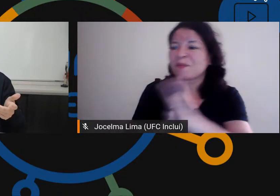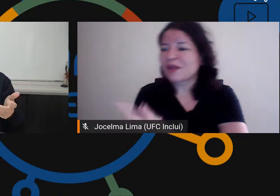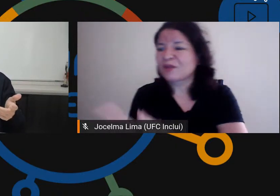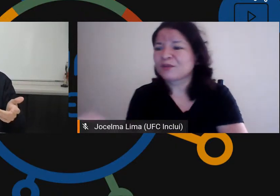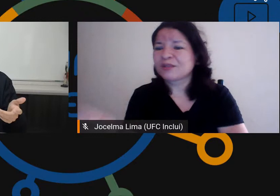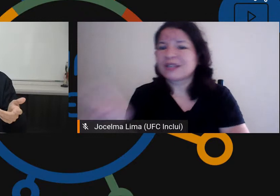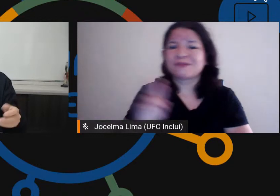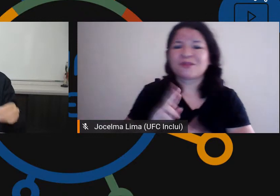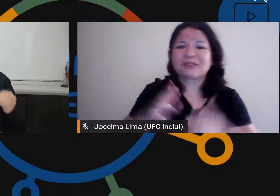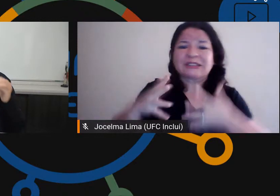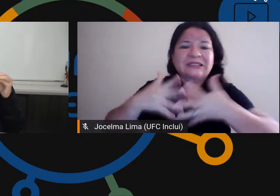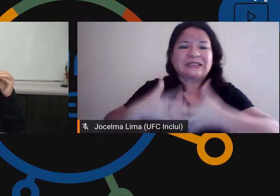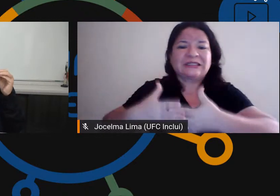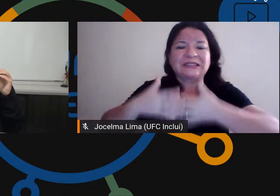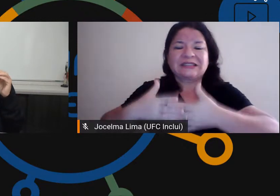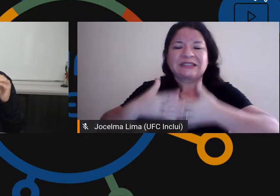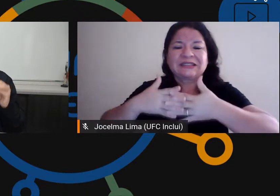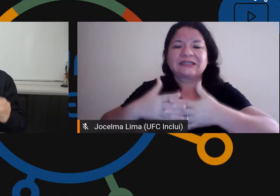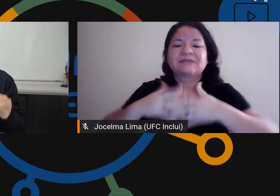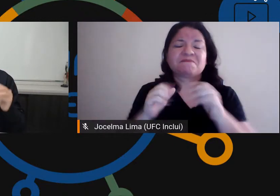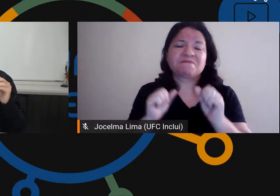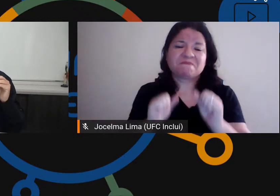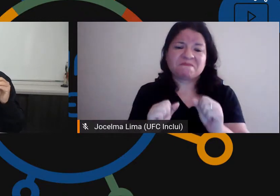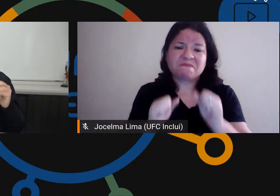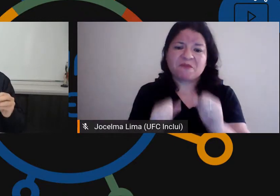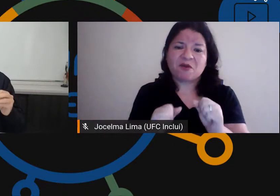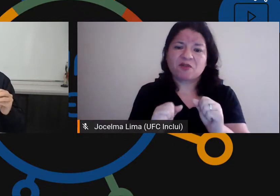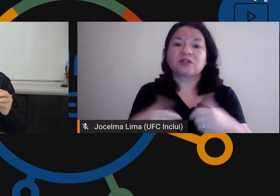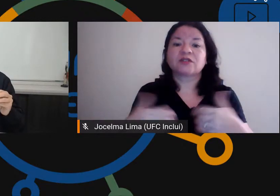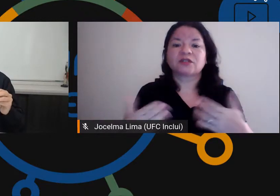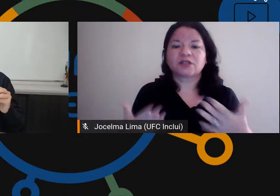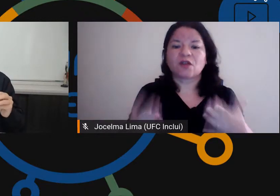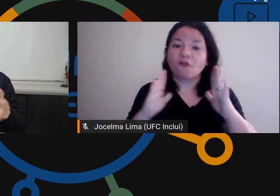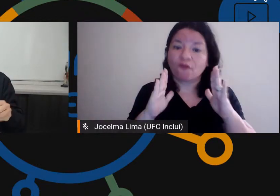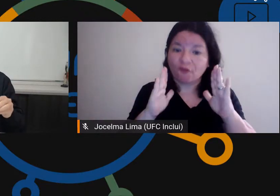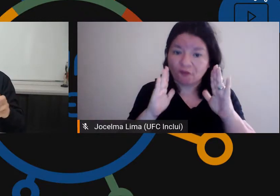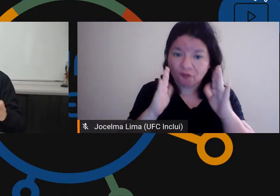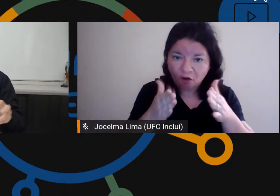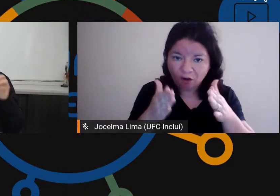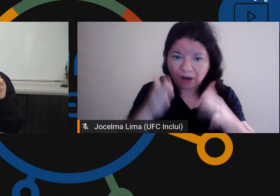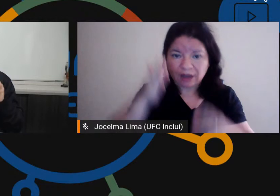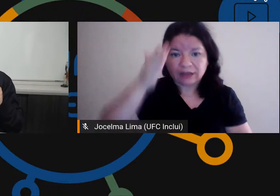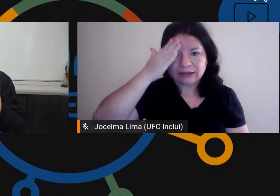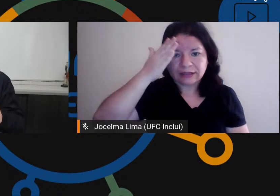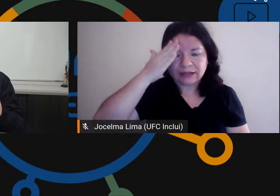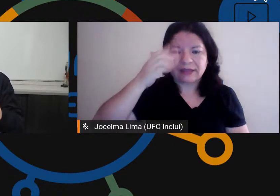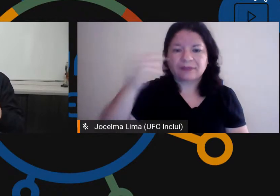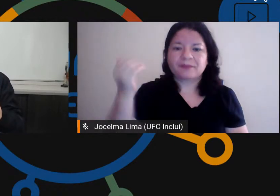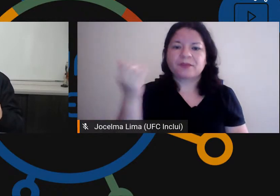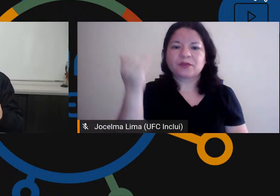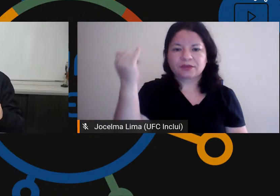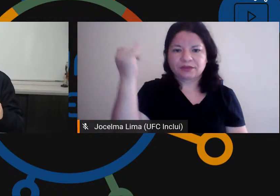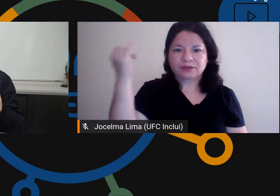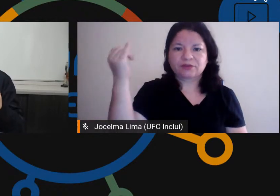erradas. Não vai dar certo. Então, foco nisso é fundamental. Ok? As pesquisas são